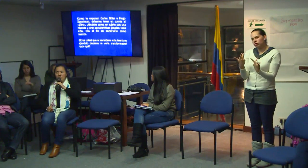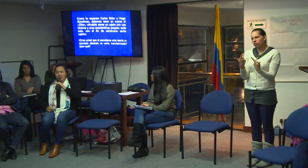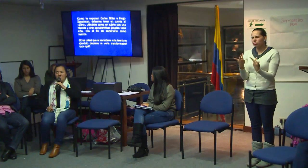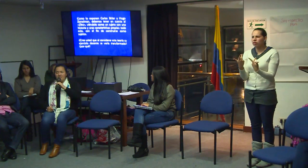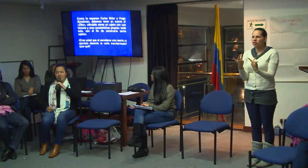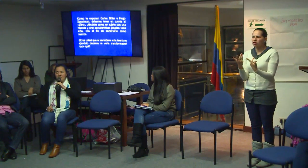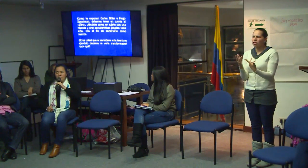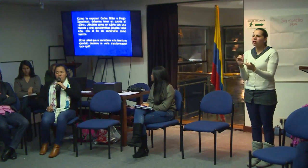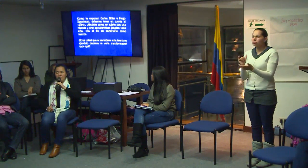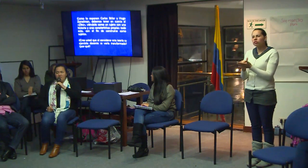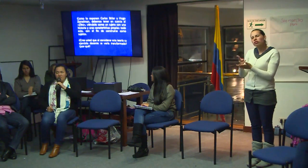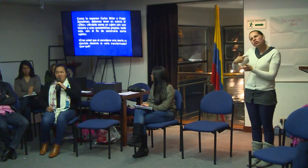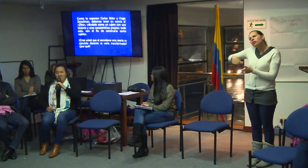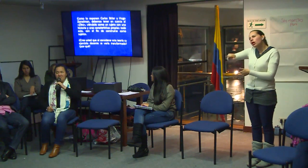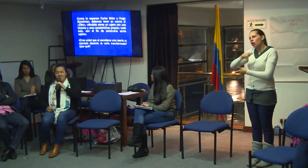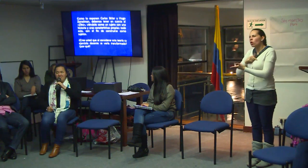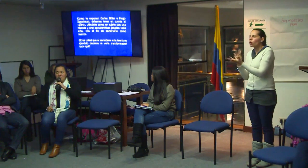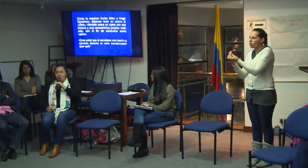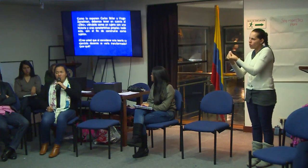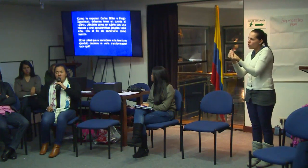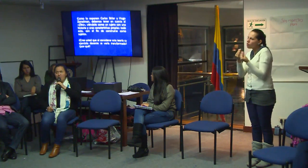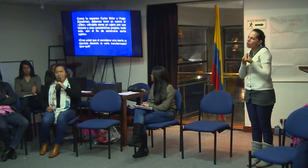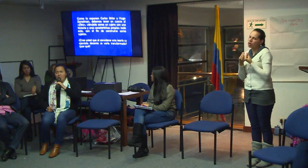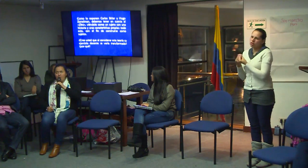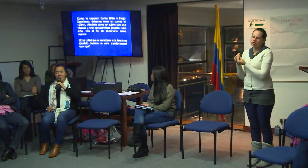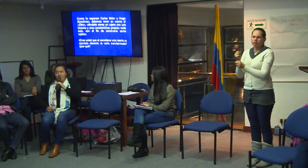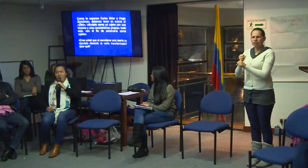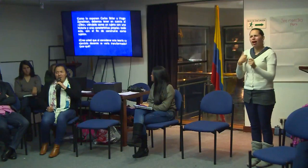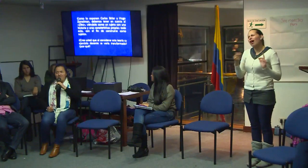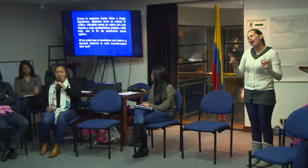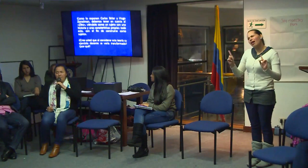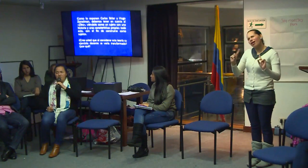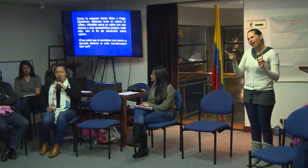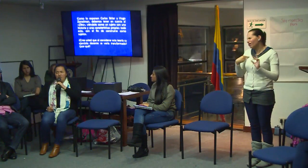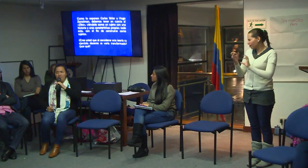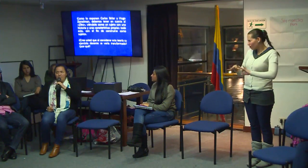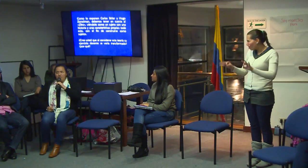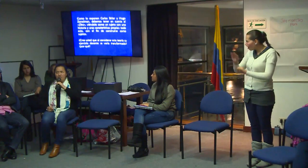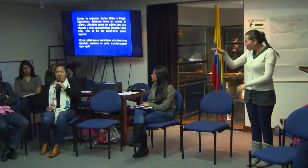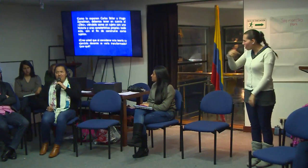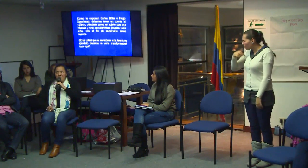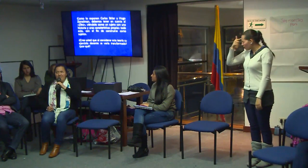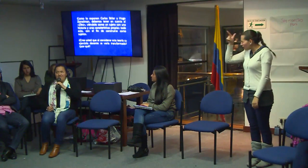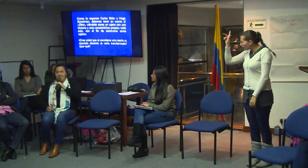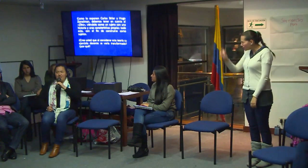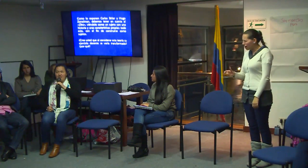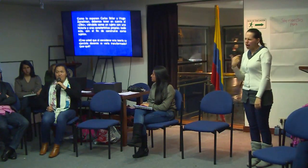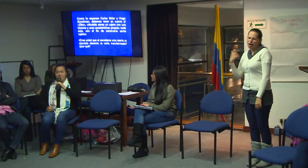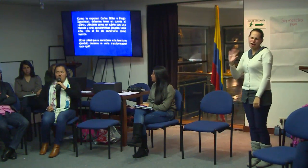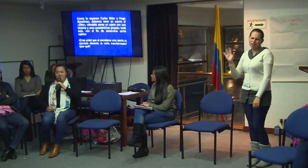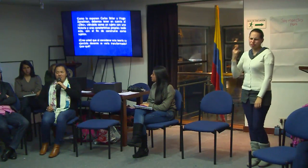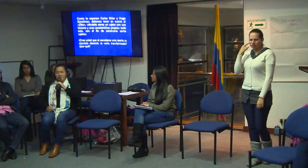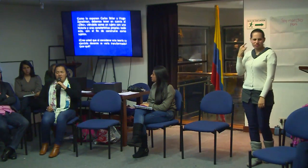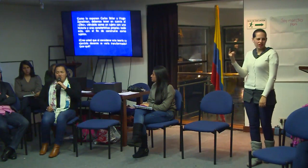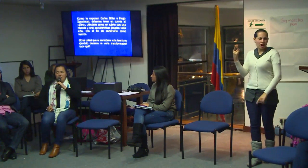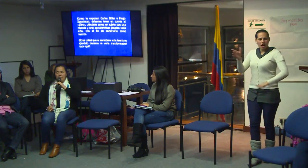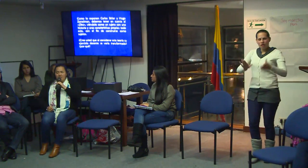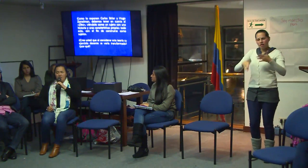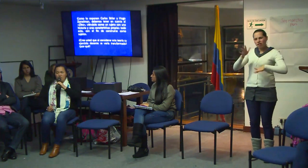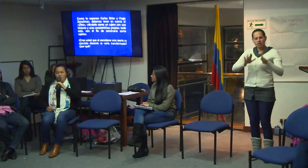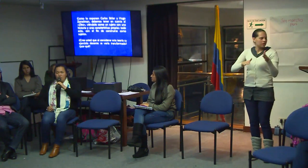los colegas que tenemos. A veces decimos, no, a mí no me importa lo que piensa esa persona, porque a veces creemos